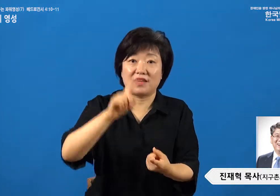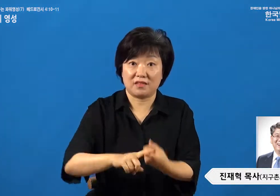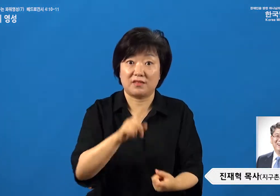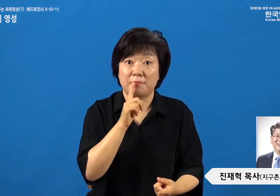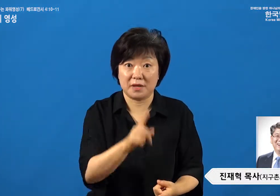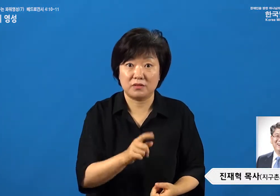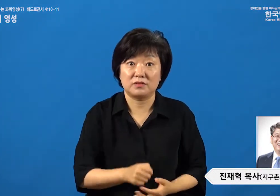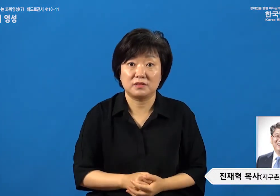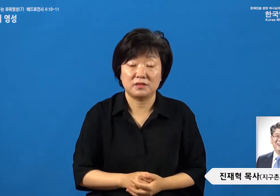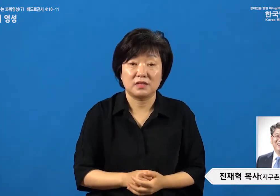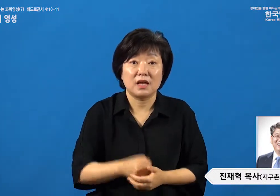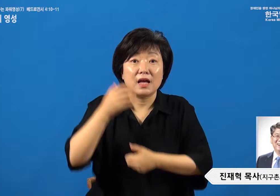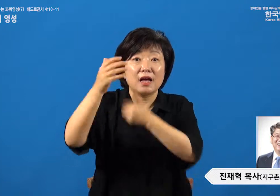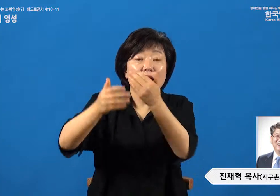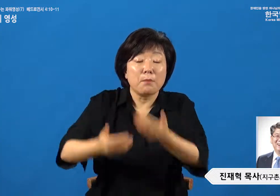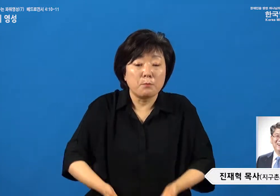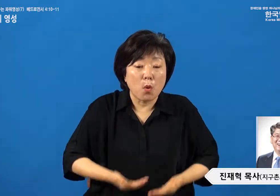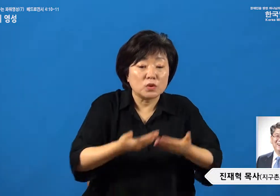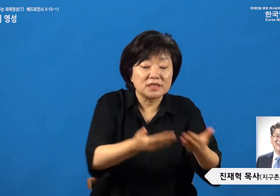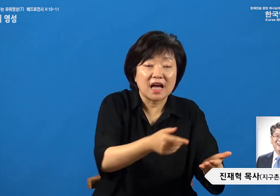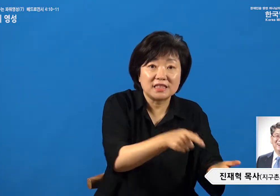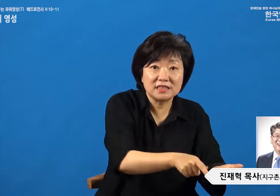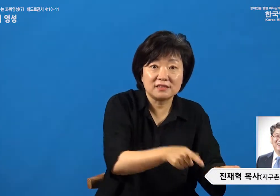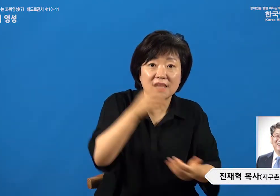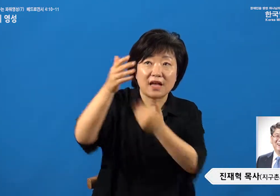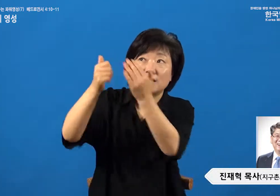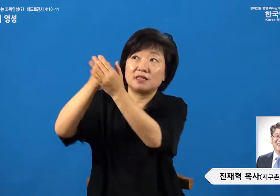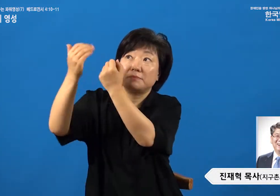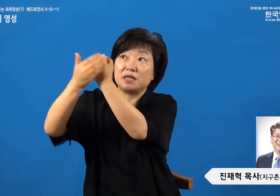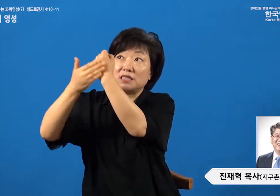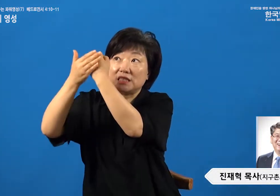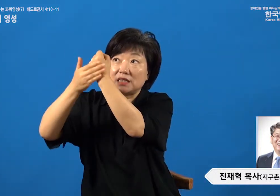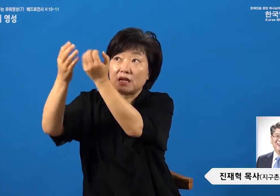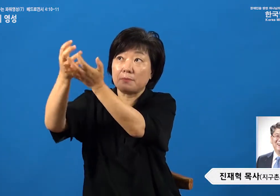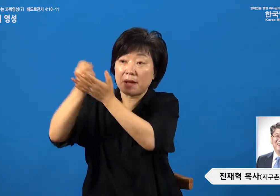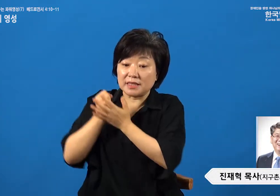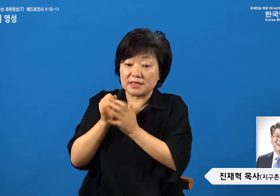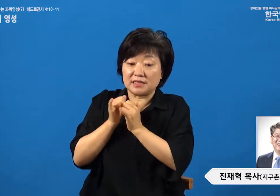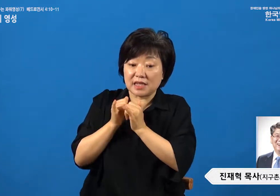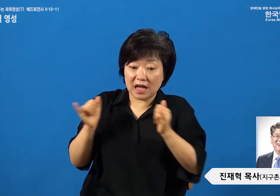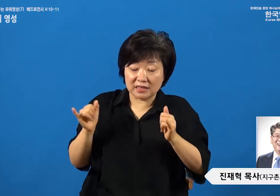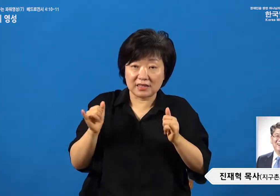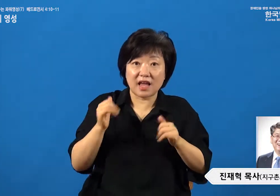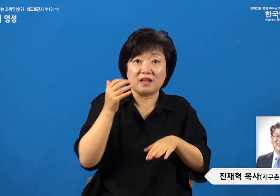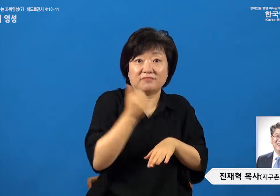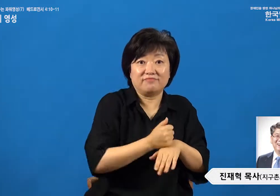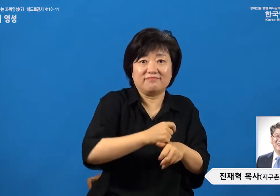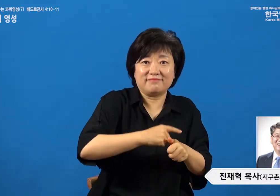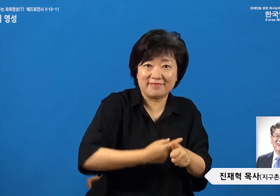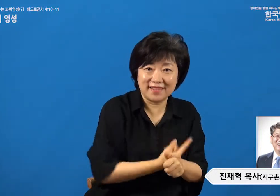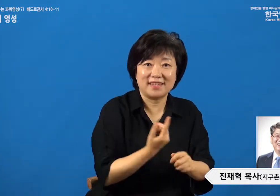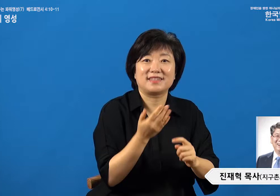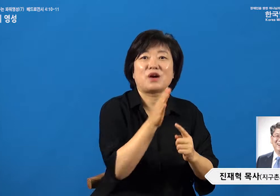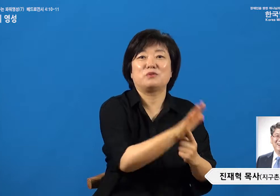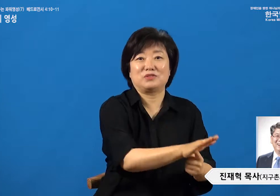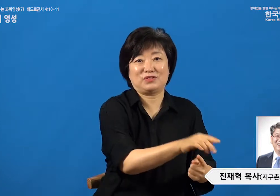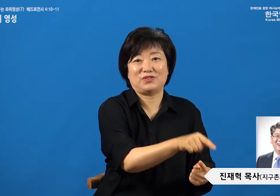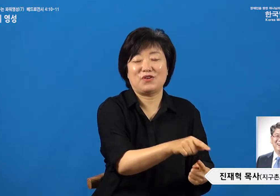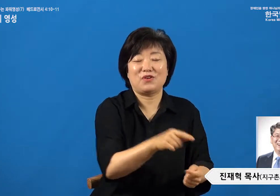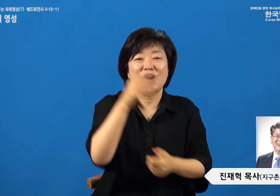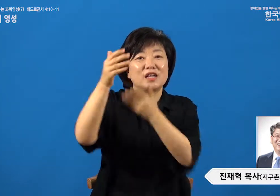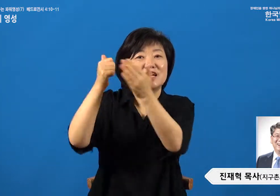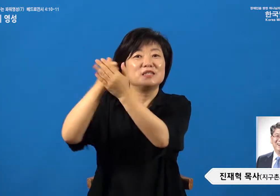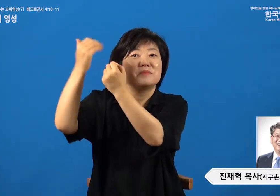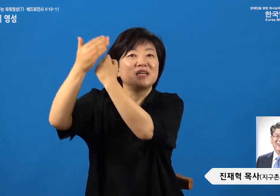그러므로 봉사는 하나님의 은혜에 대한 구체적인 표현입니다. 은혜를 받은 자들이 하나님의